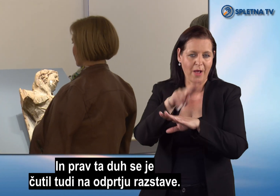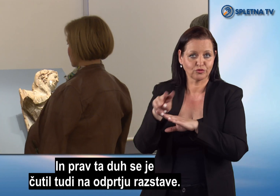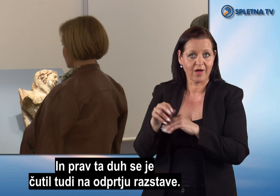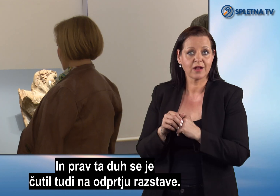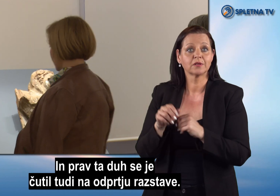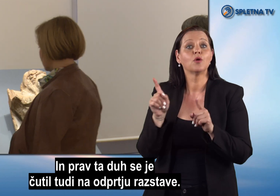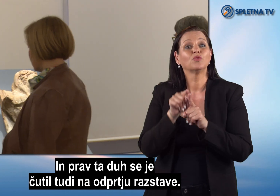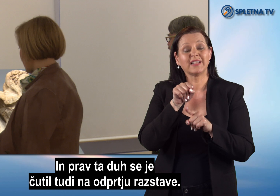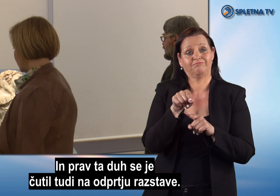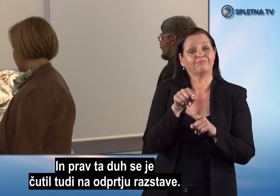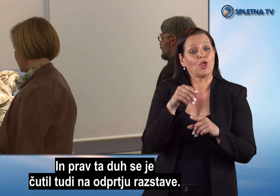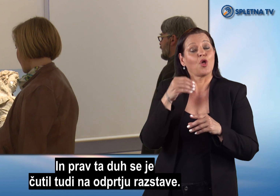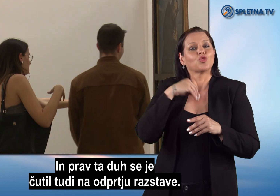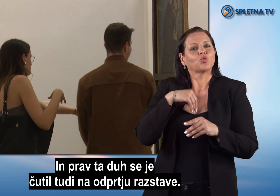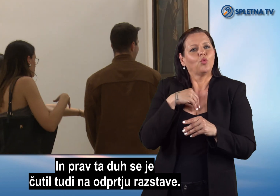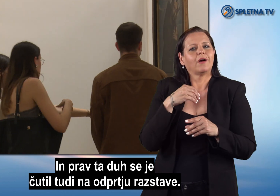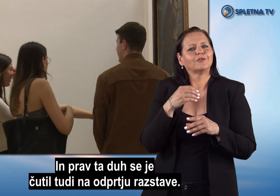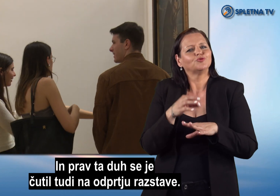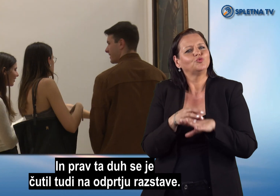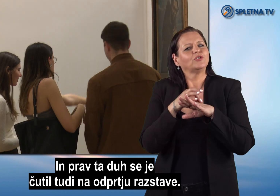odprtju razstave.